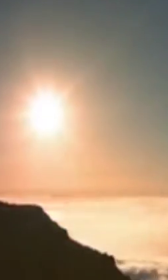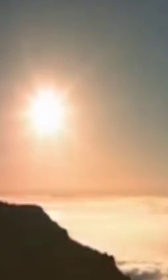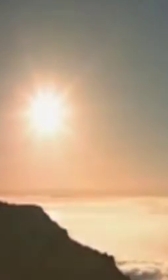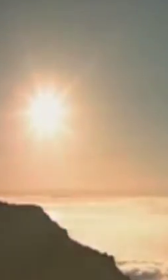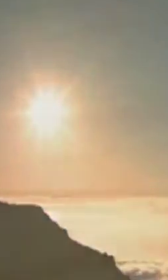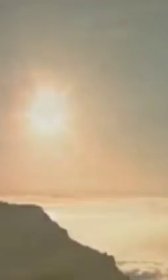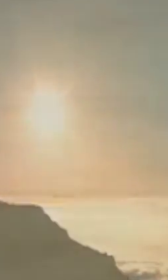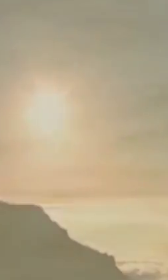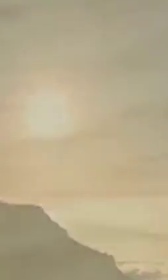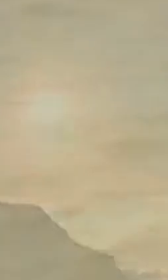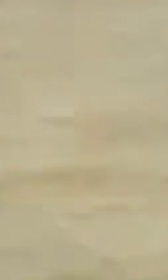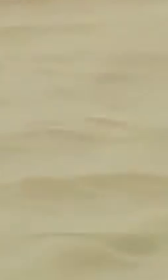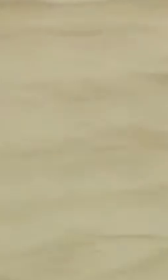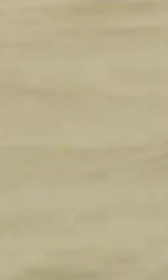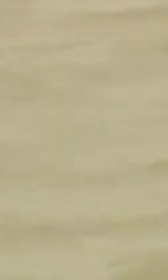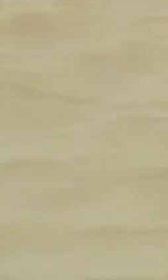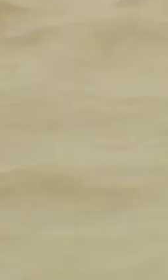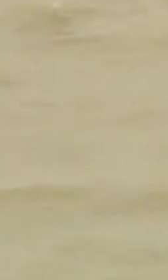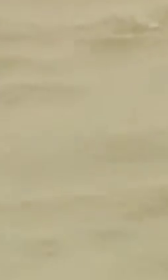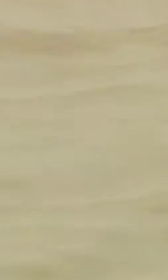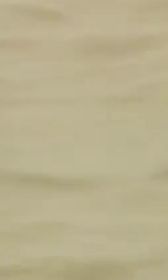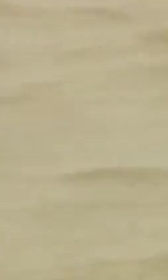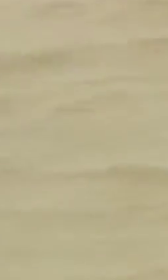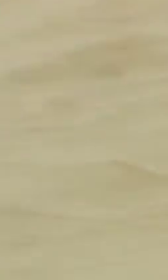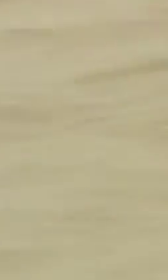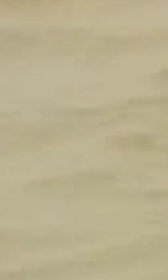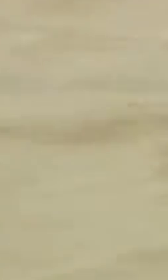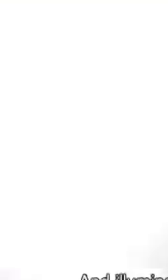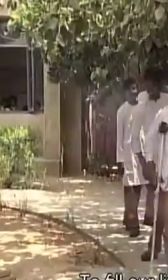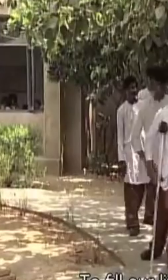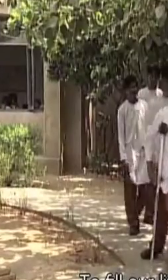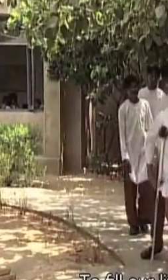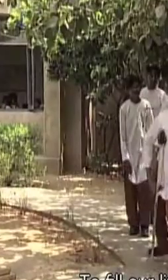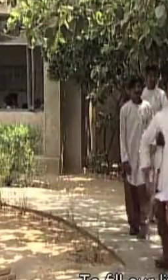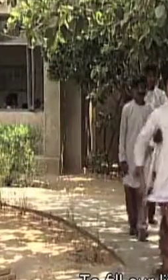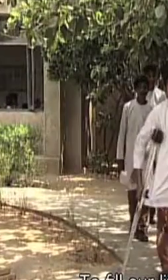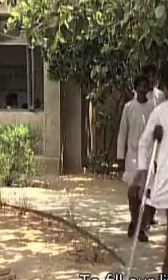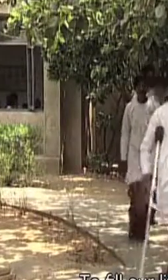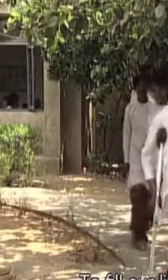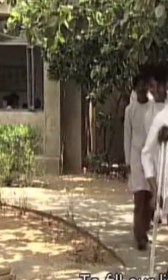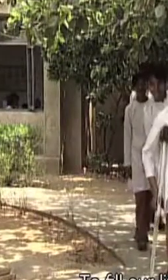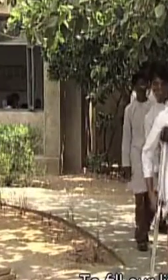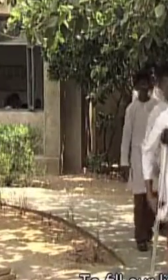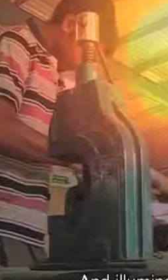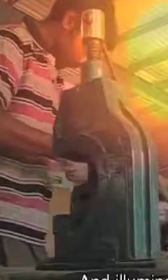जीवन ये प्रकाशित करने, राहों